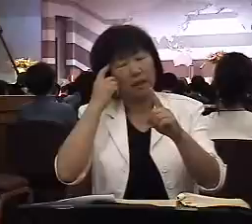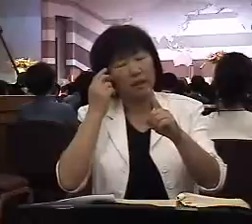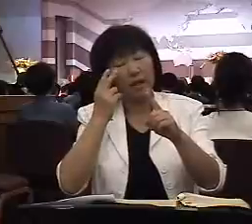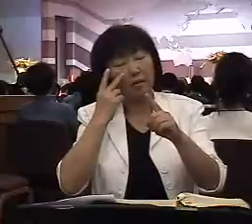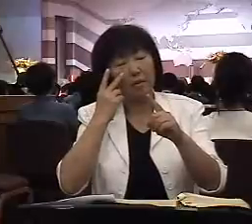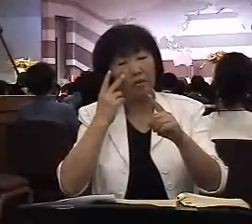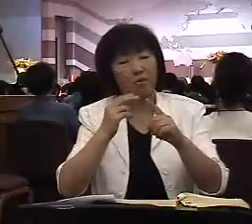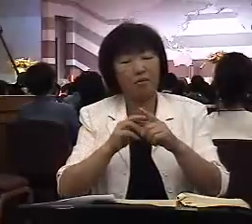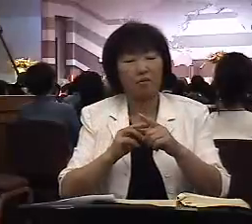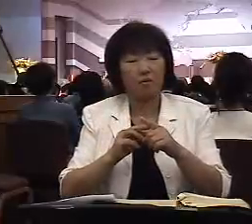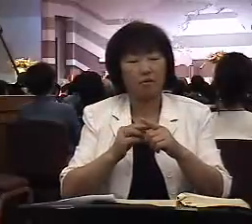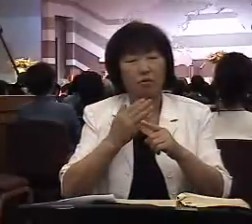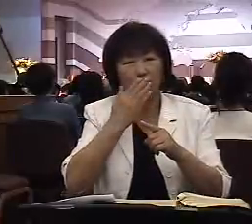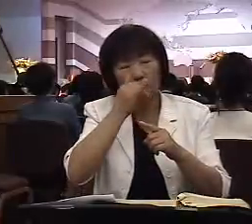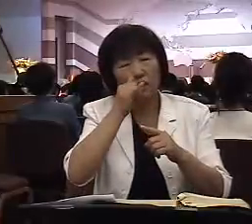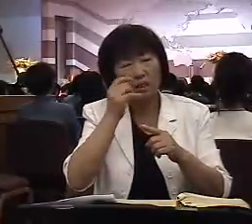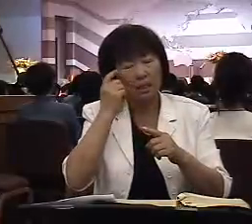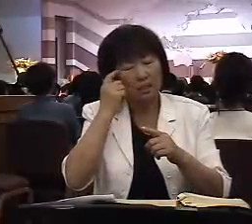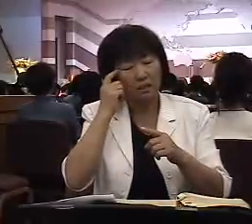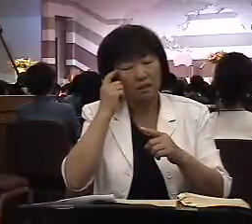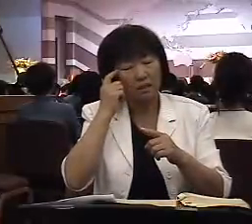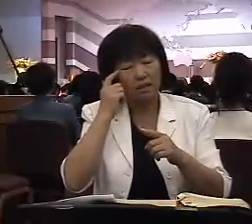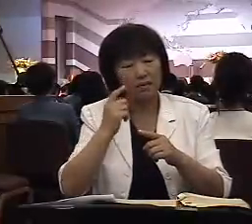볼 수 있겠지요.